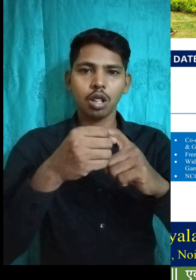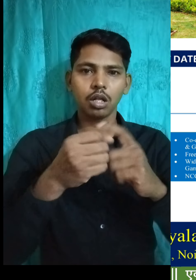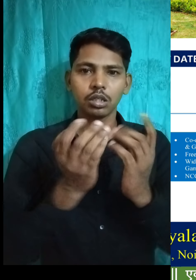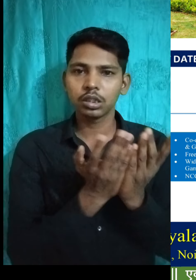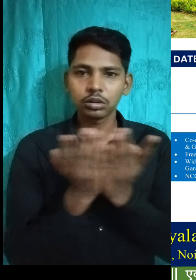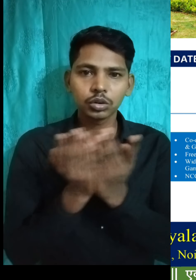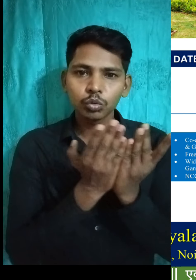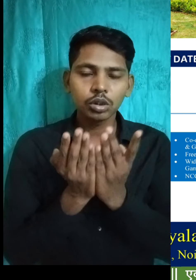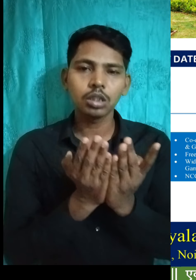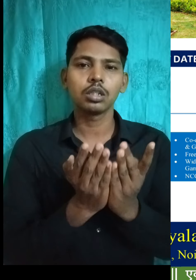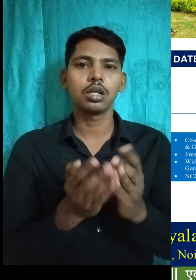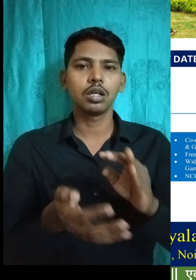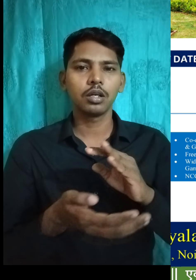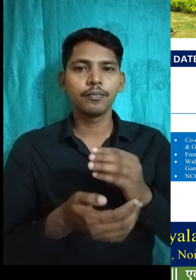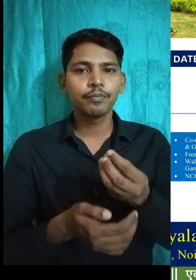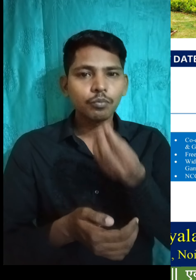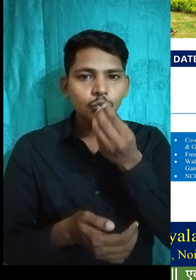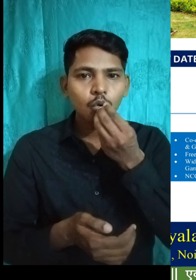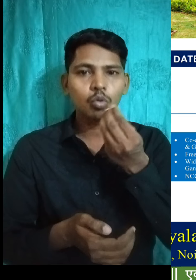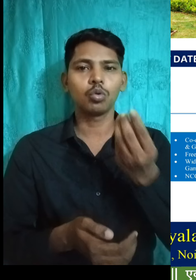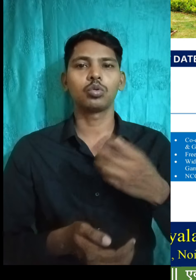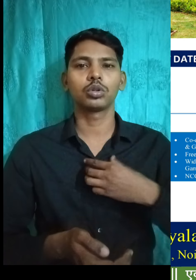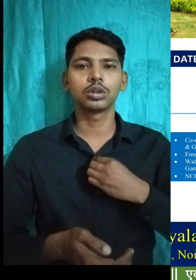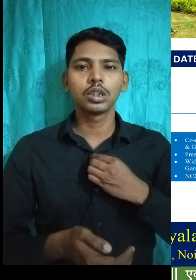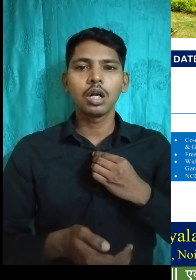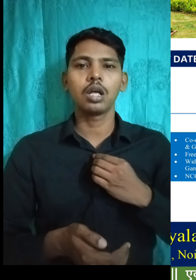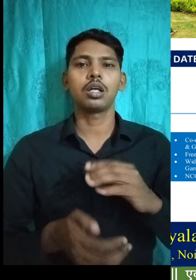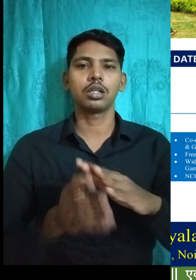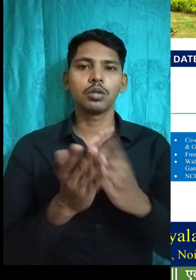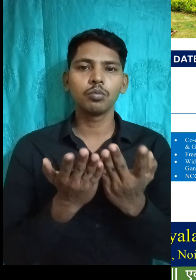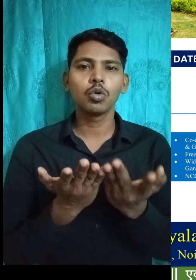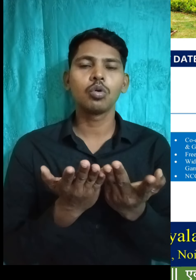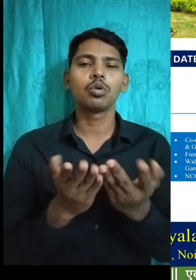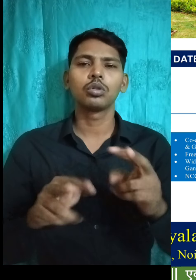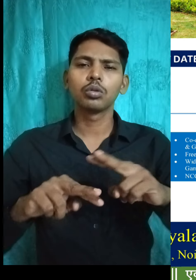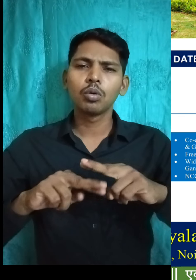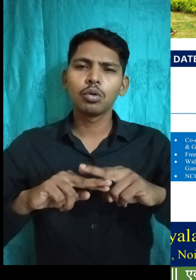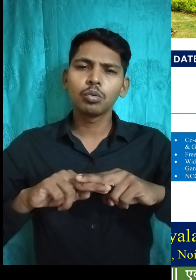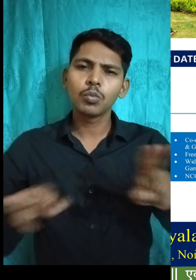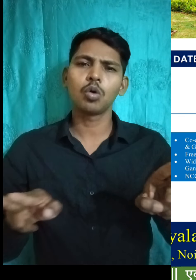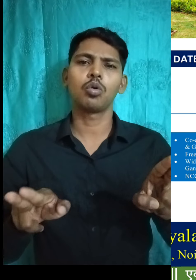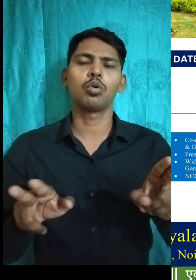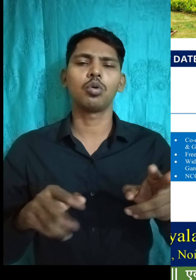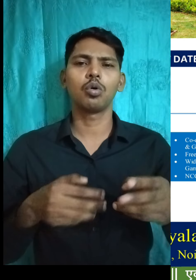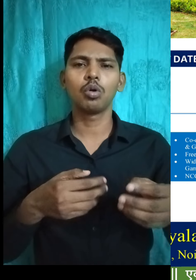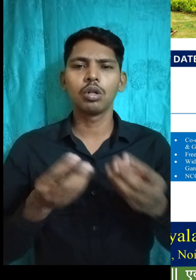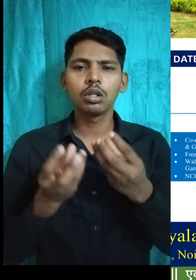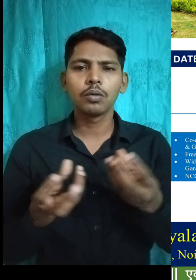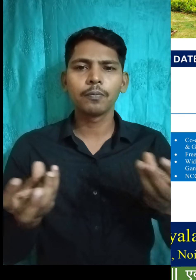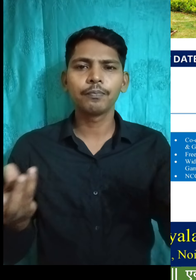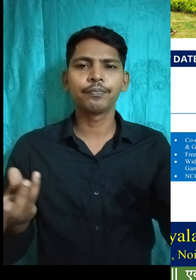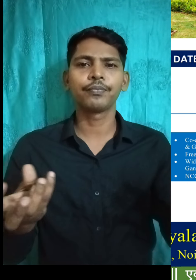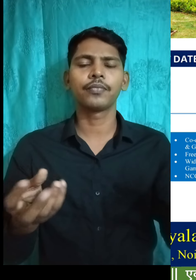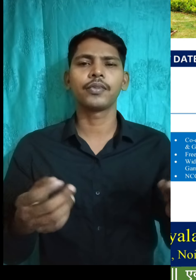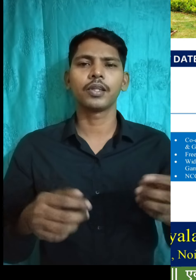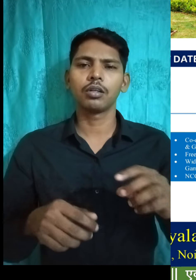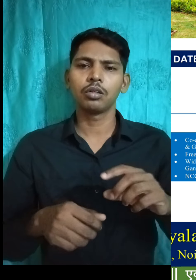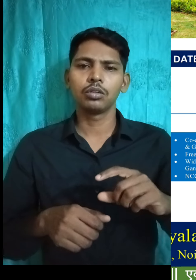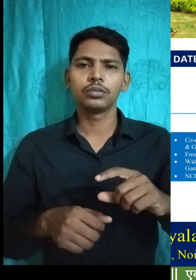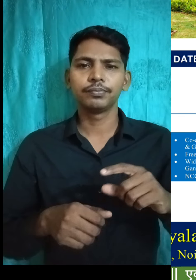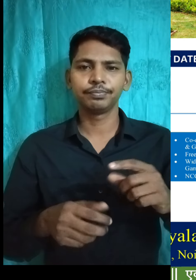क्रियाकलाप हैं शिक्षा से संबंधित सभी आपके बेटी के लिए निःशुल्क रहेगी। तो बिल्कुल इस अवसर का लाभ